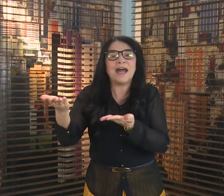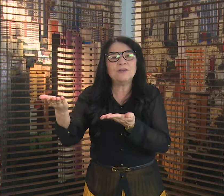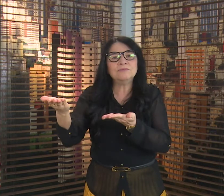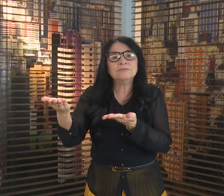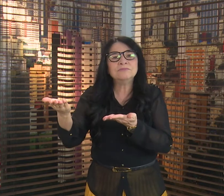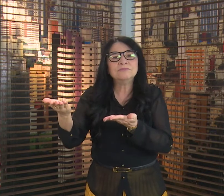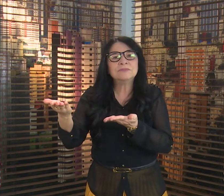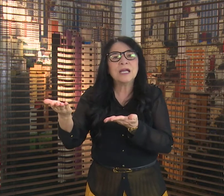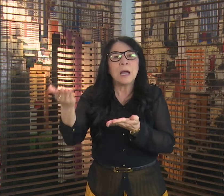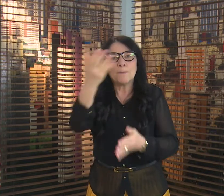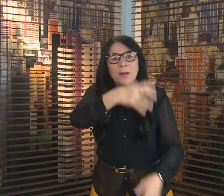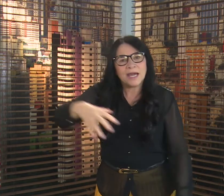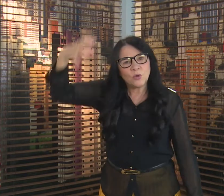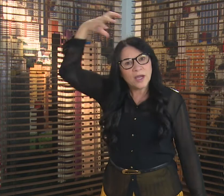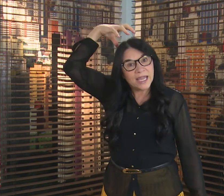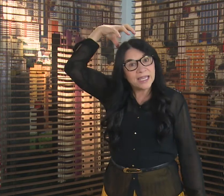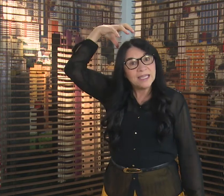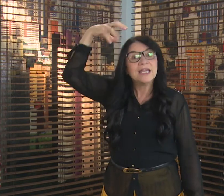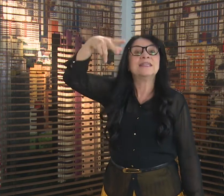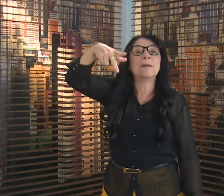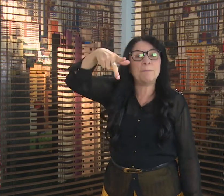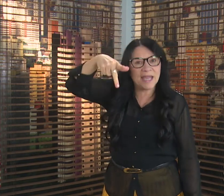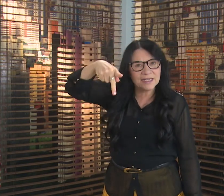levaram para o rei da Pérsia,